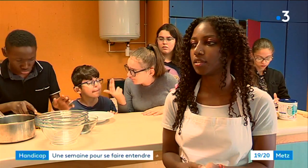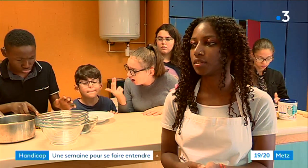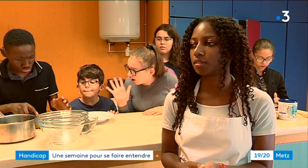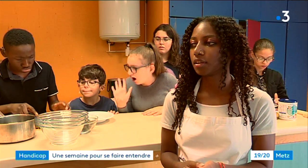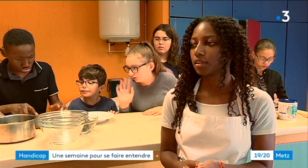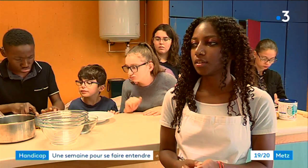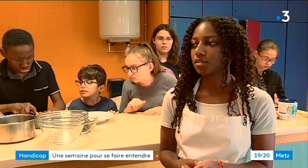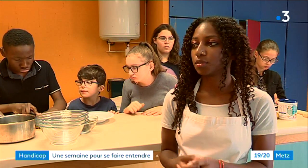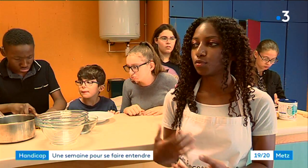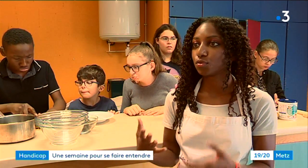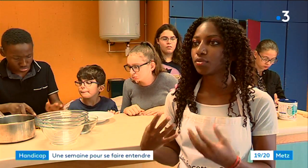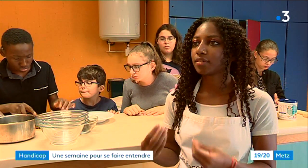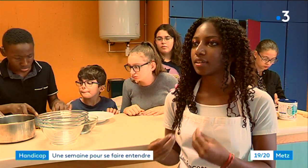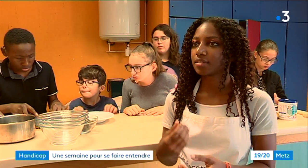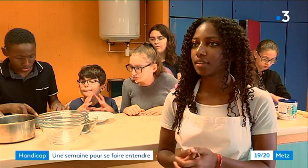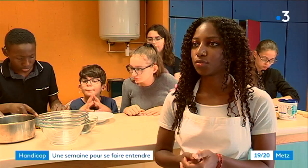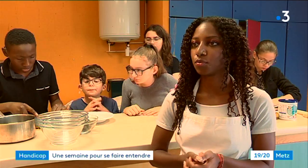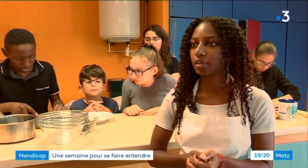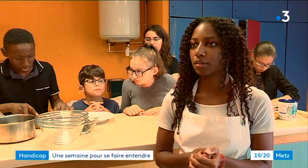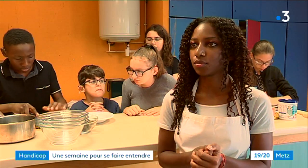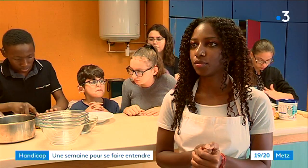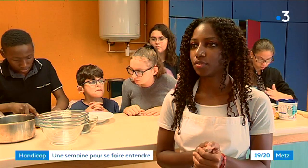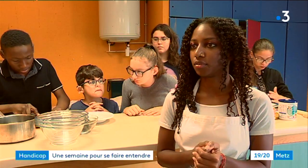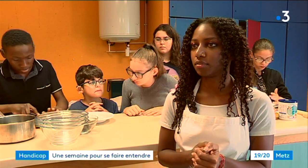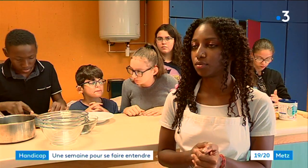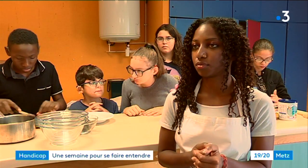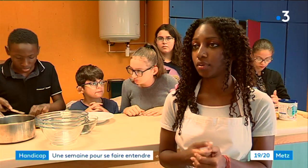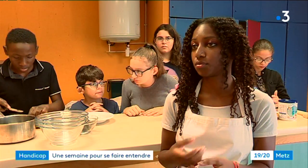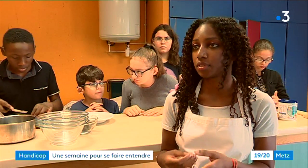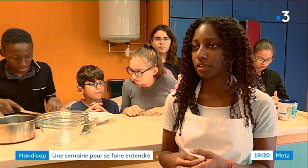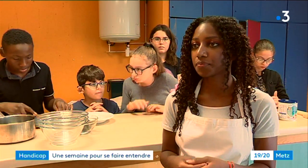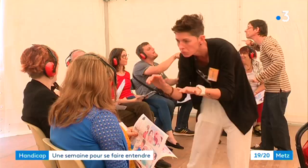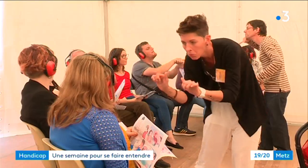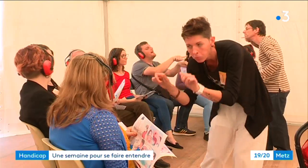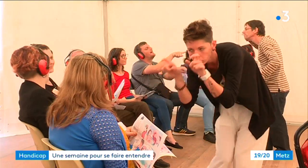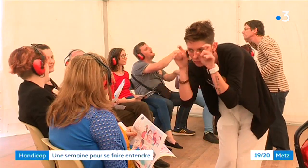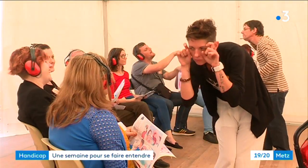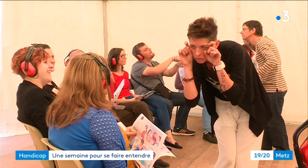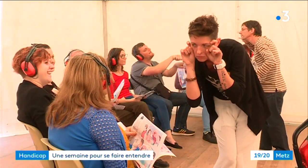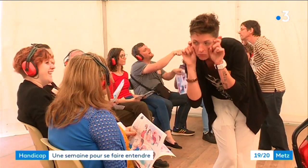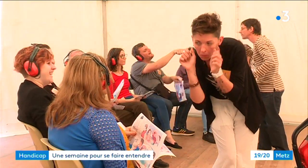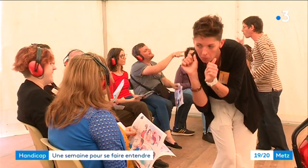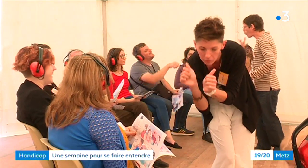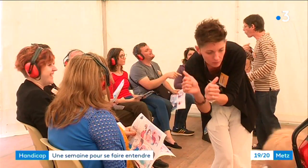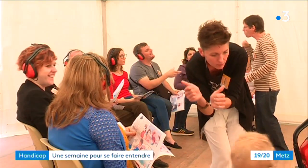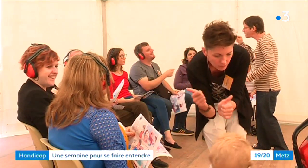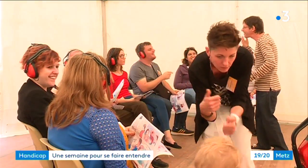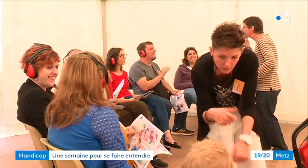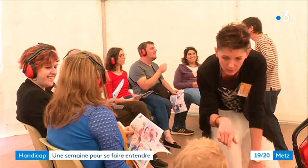je me suis toujours intéressée à ce monde-là, à ce monde de la surdité. Parler de la surdité et faire découvrir la